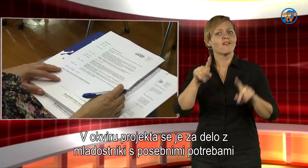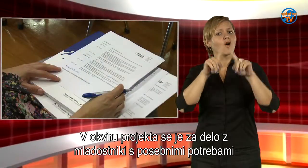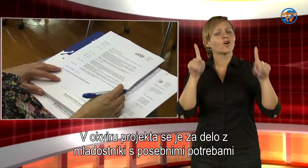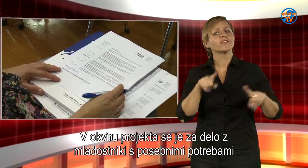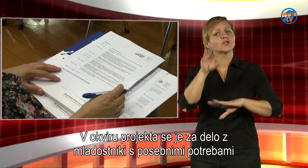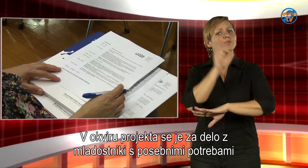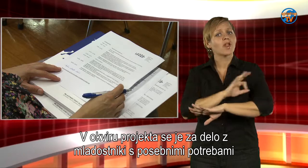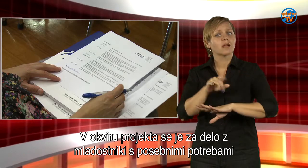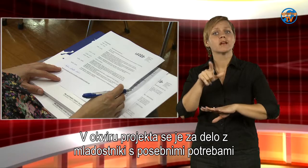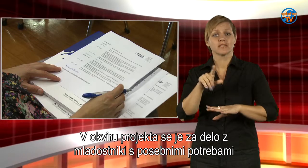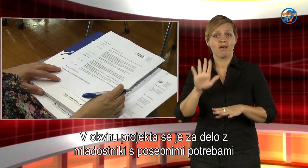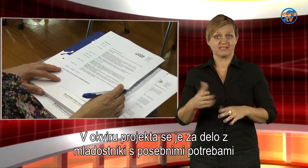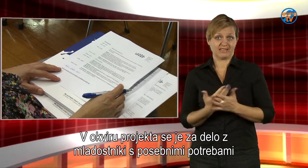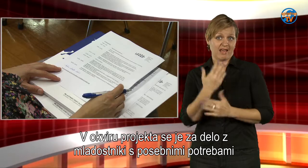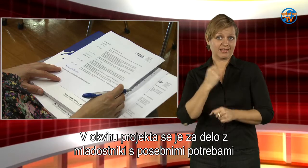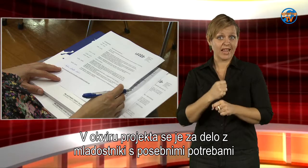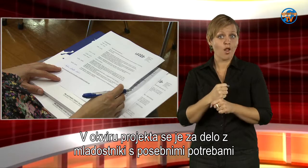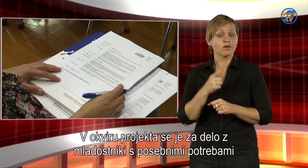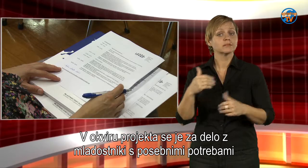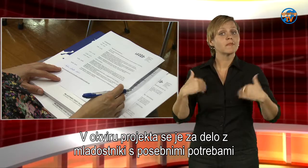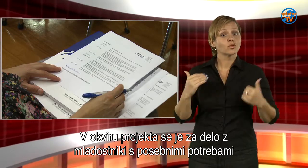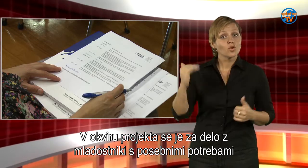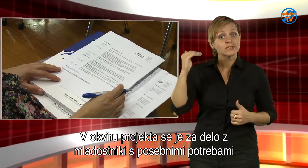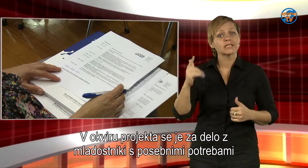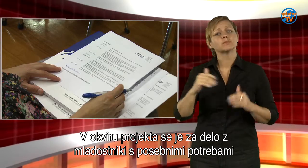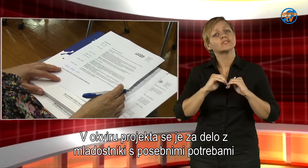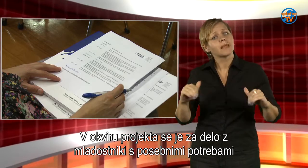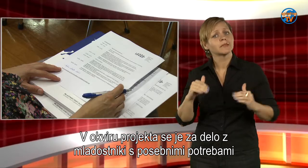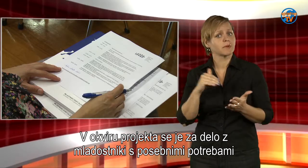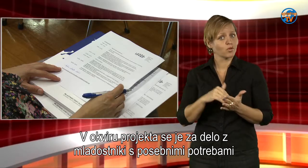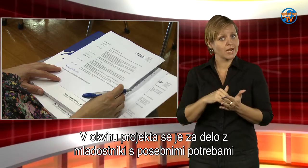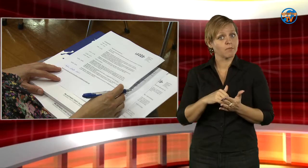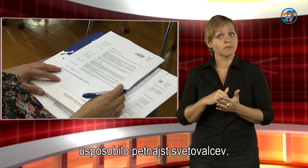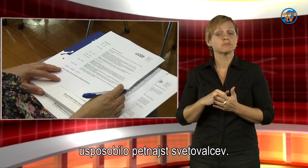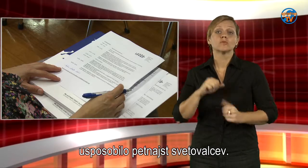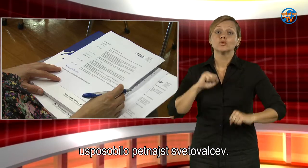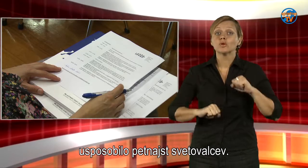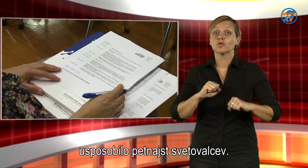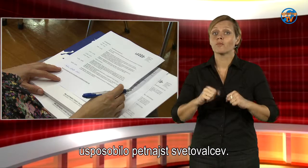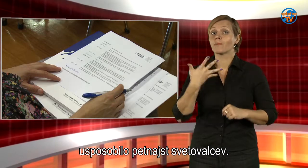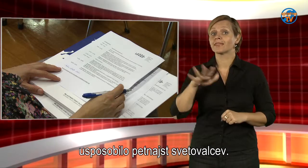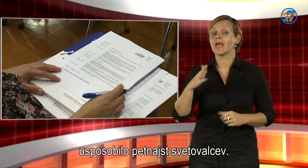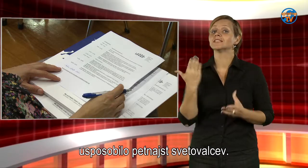V okviru projekta se je za delo z mladostniki s posebnimi potrebami usposobilo 15 svetovalcev.